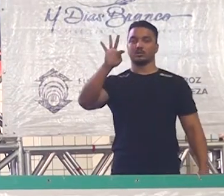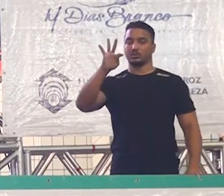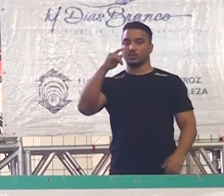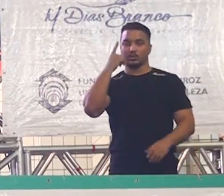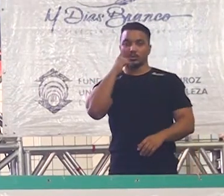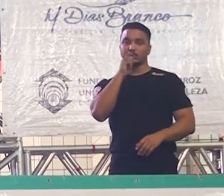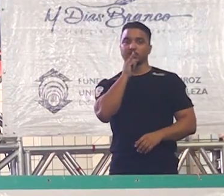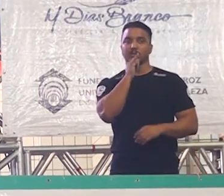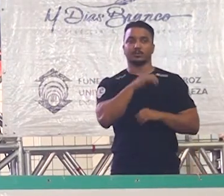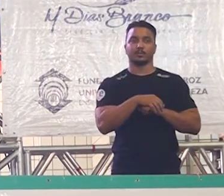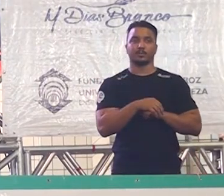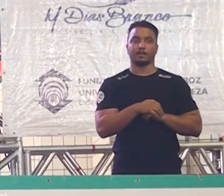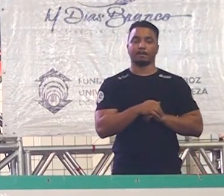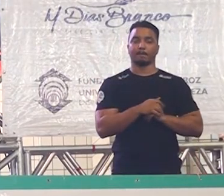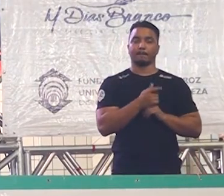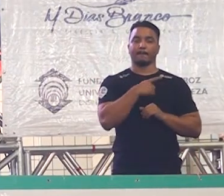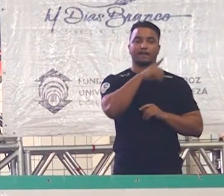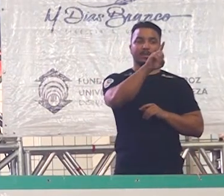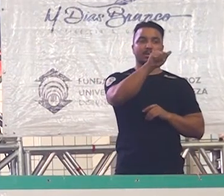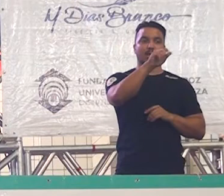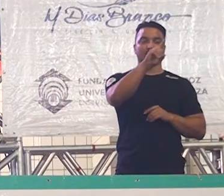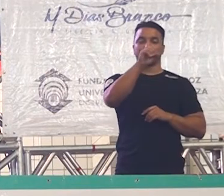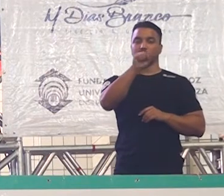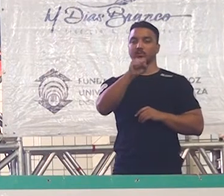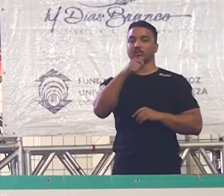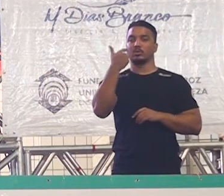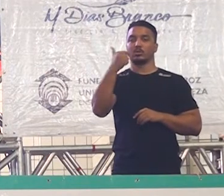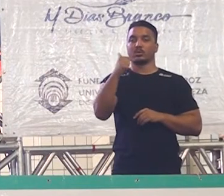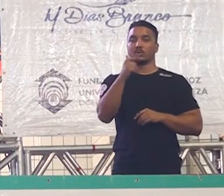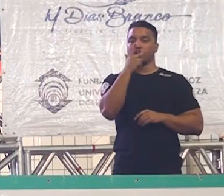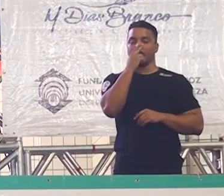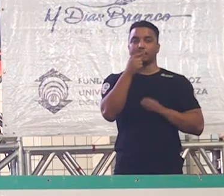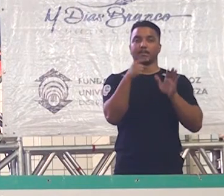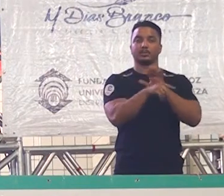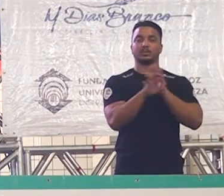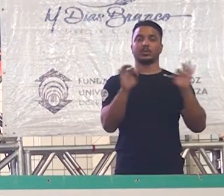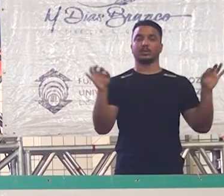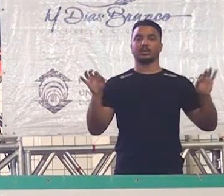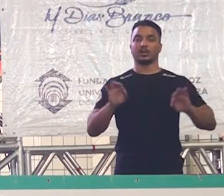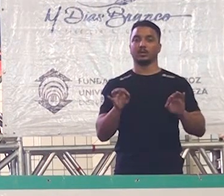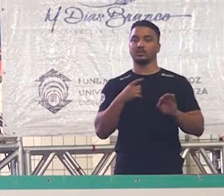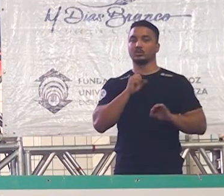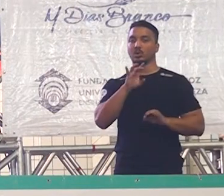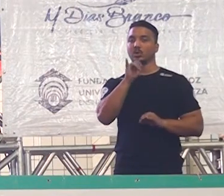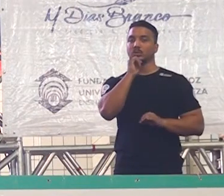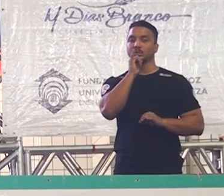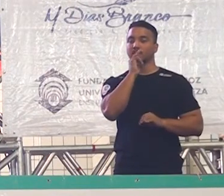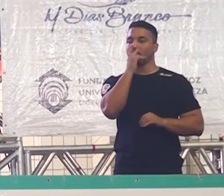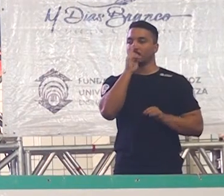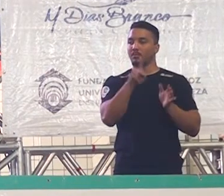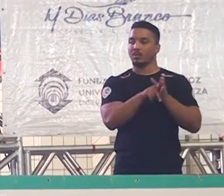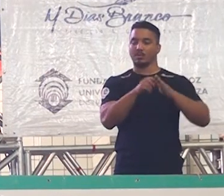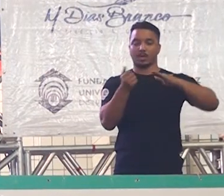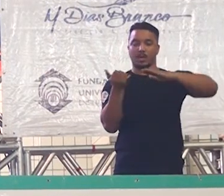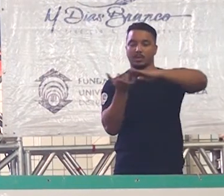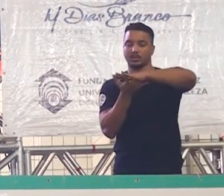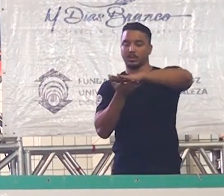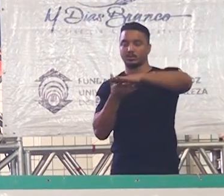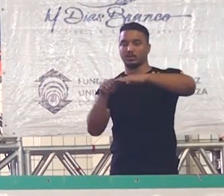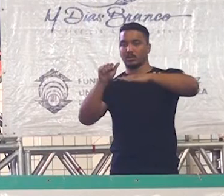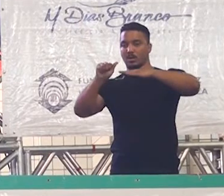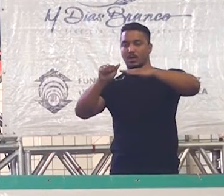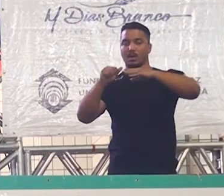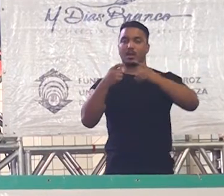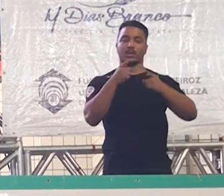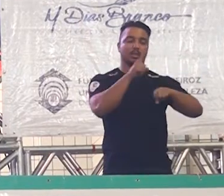que eu anotar os dados não tiver o espaço, ele não der, ele não perguntar, eu só dispuser de dados de aceleração e tempo, então eu